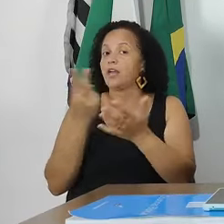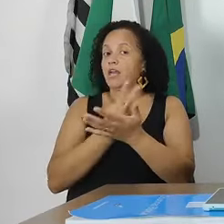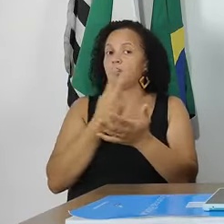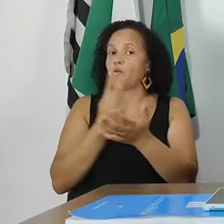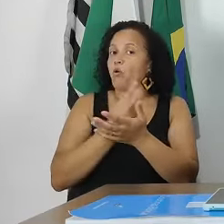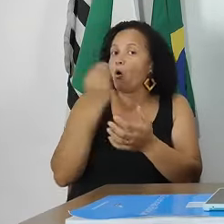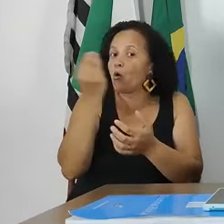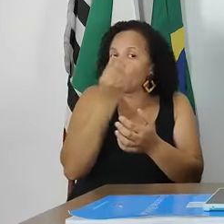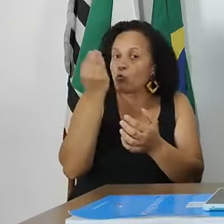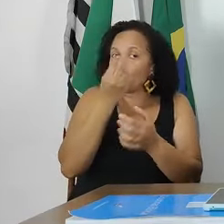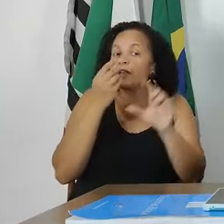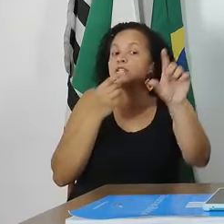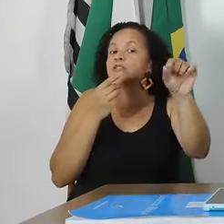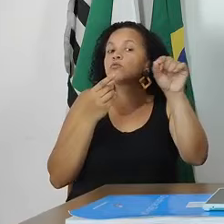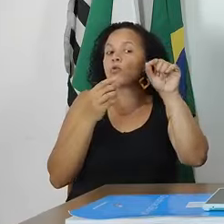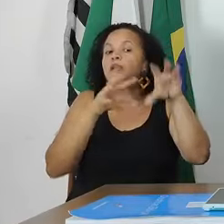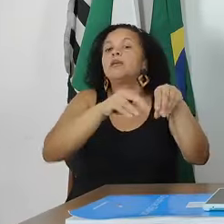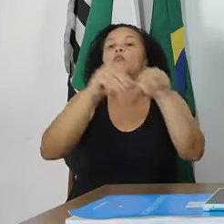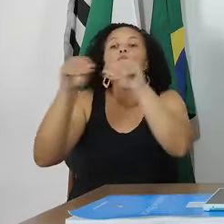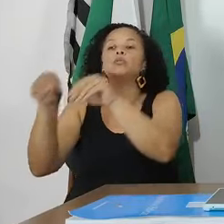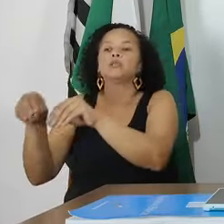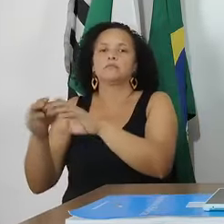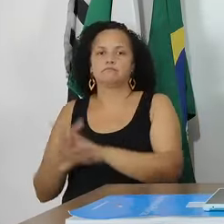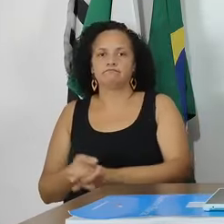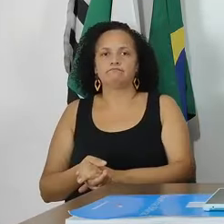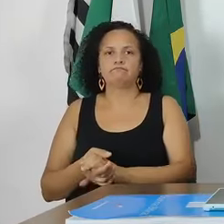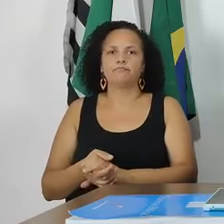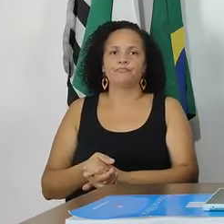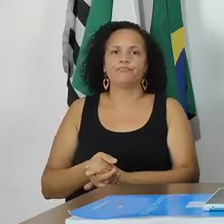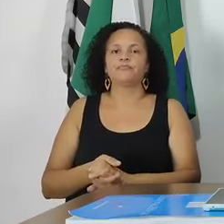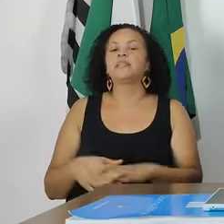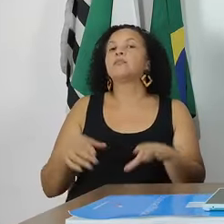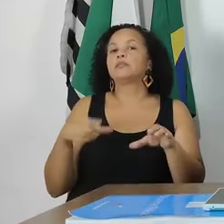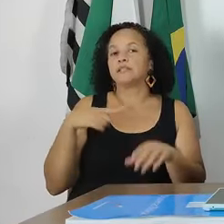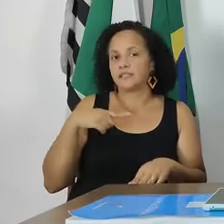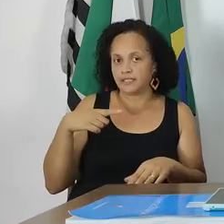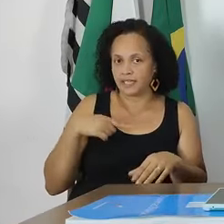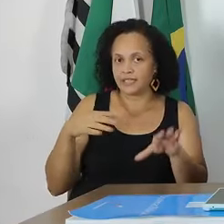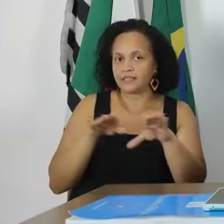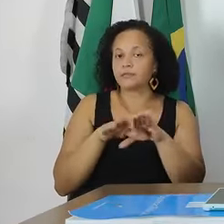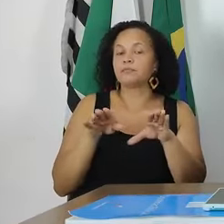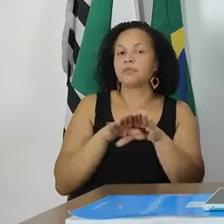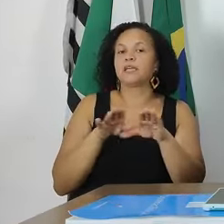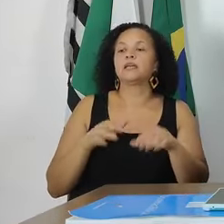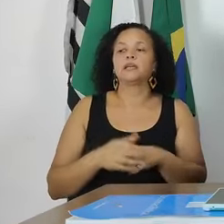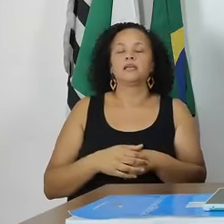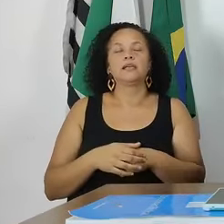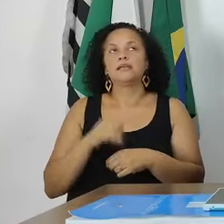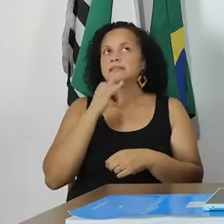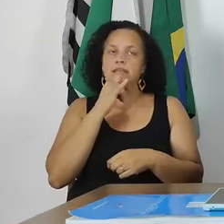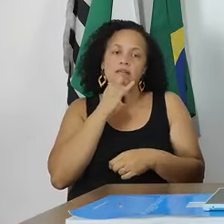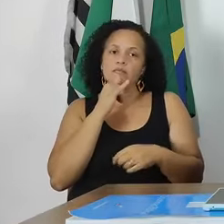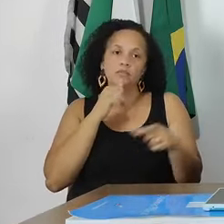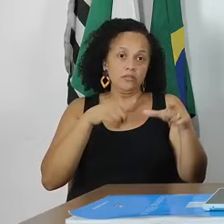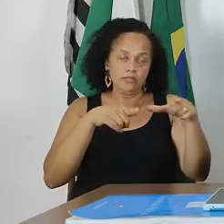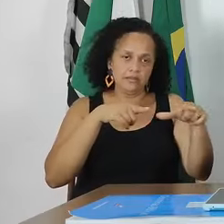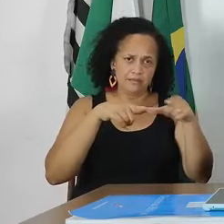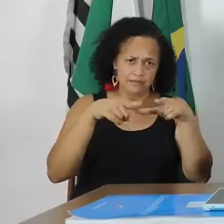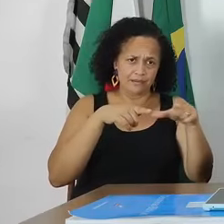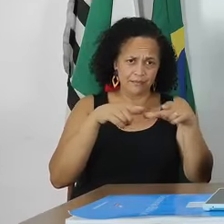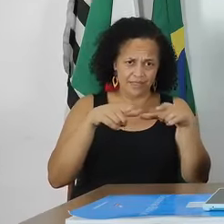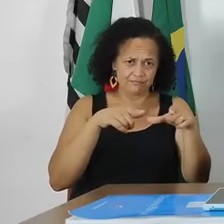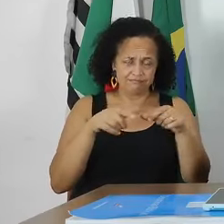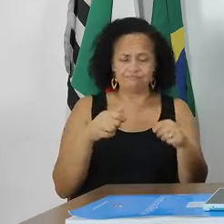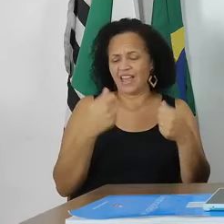né? Então, muitas vezes é um emprego que você está falando, nossa, Senhor, eu preciso de uma direção. Eu quero sair desse emprego,